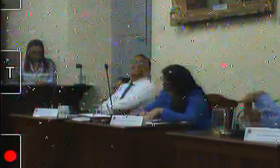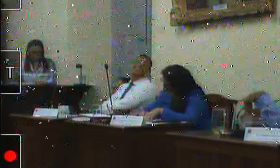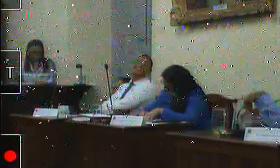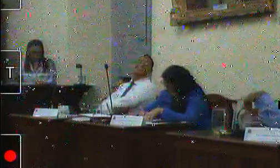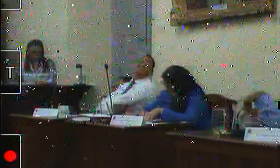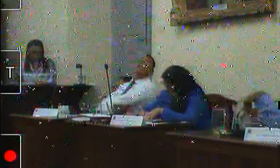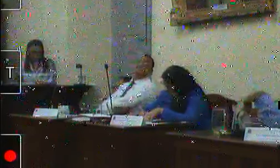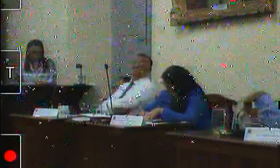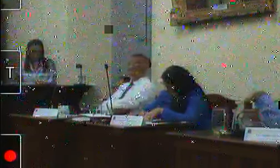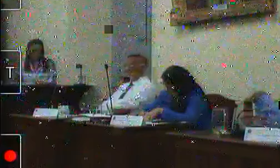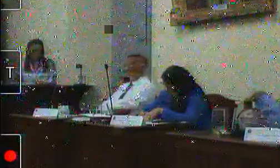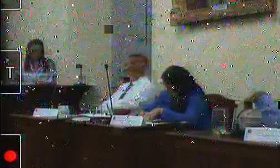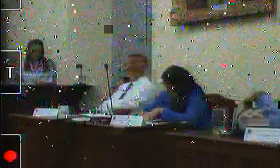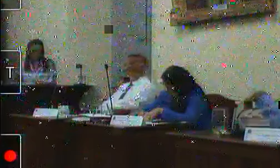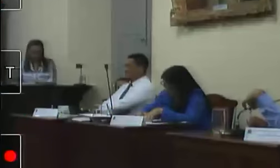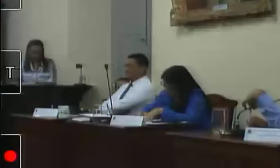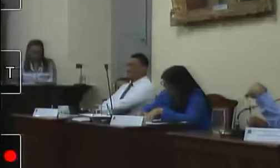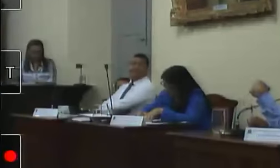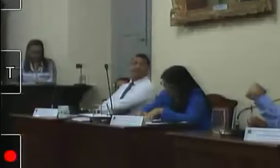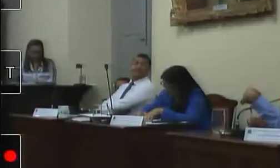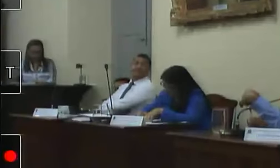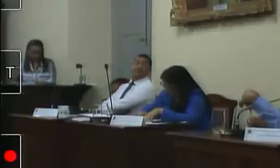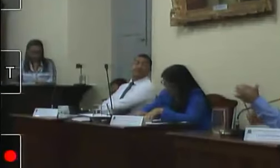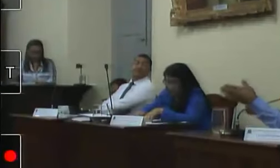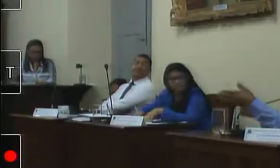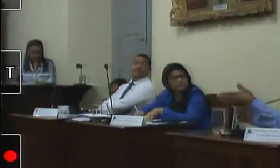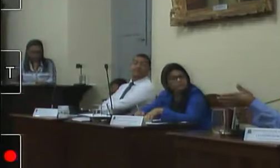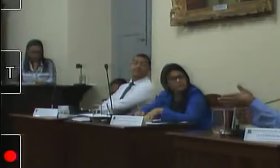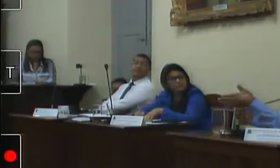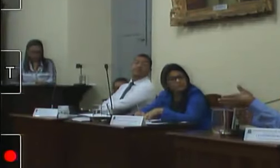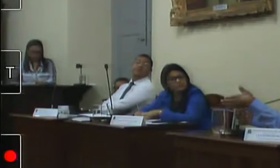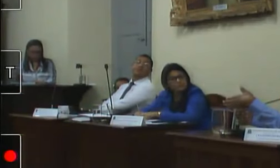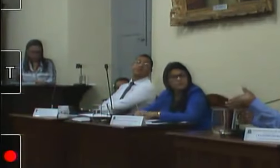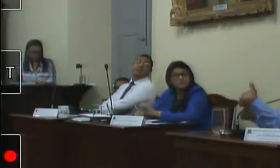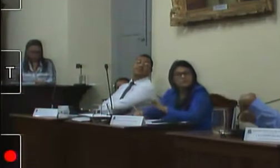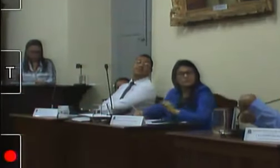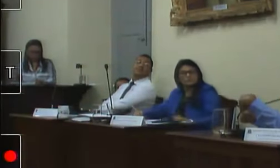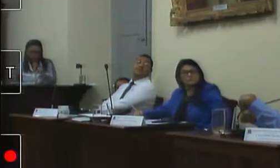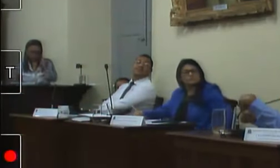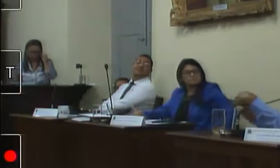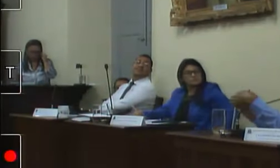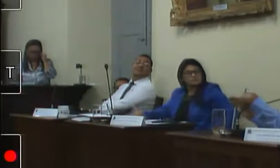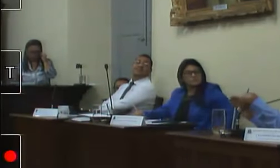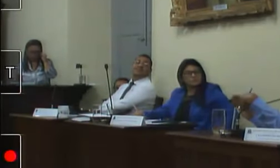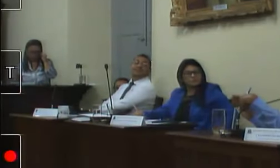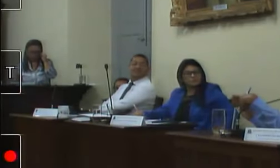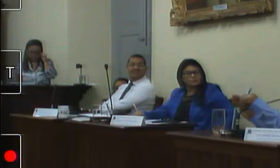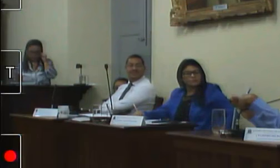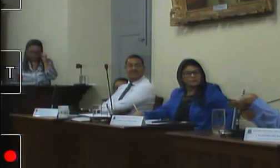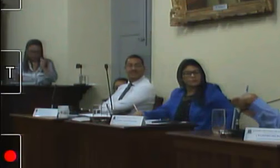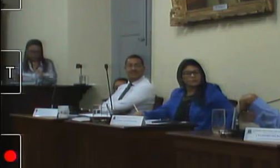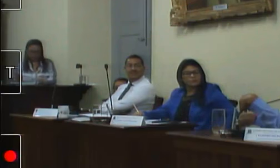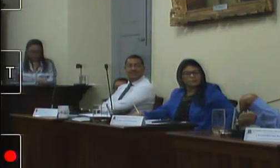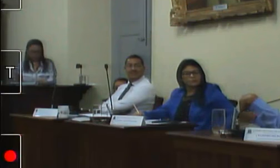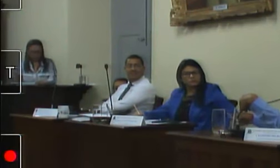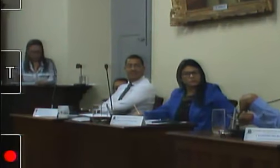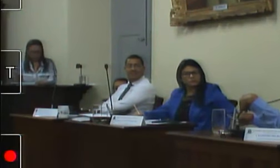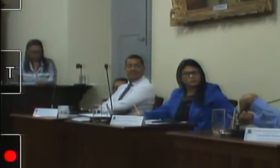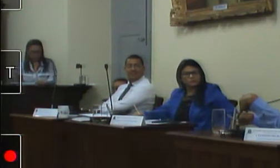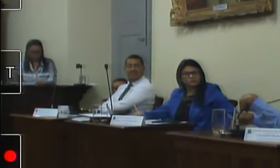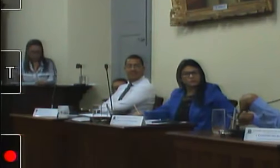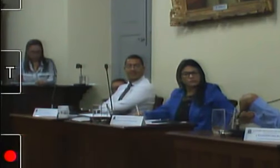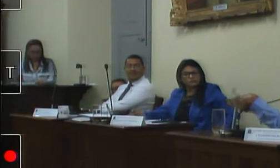passou do posto de saúde. E daqui do centro da nossa cidade até lá no final, até no posto de saúde, vai dar uma faixa de